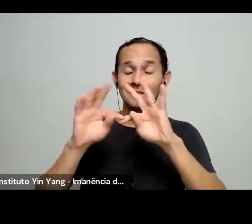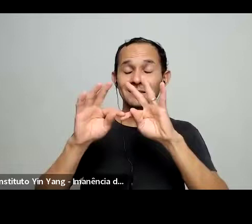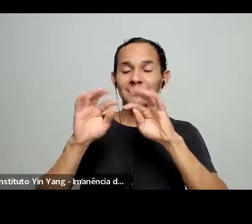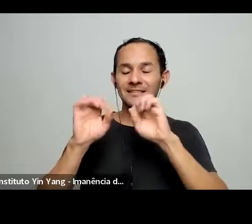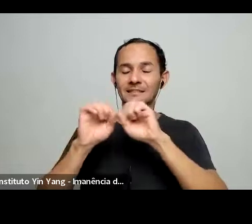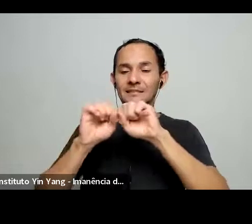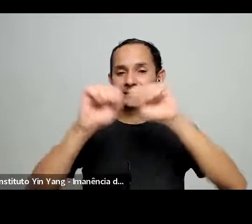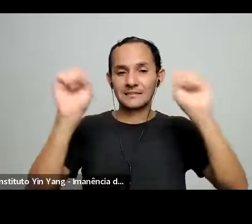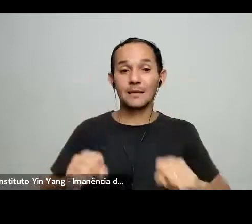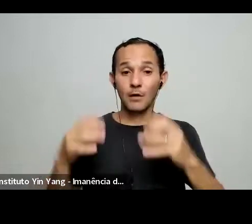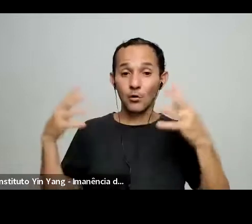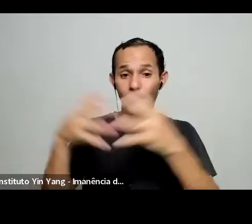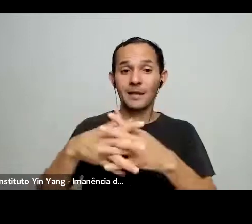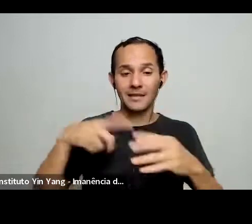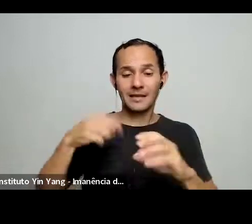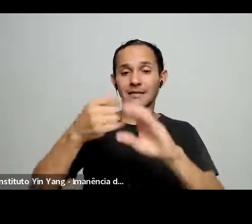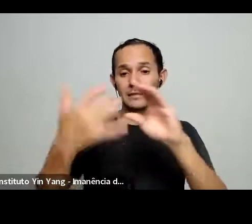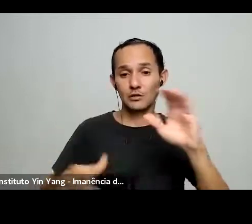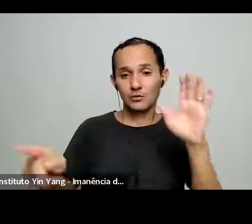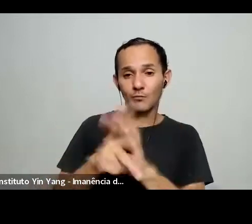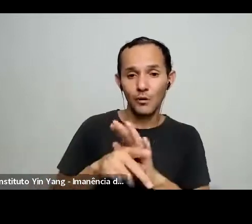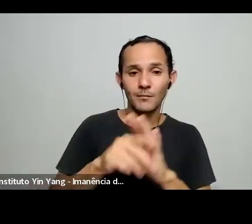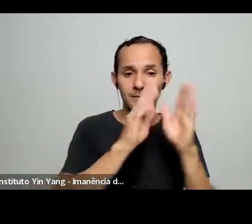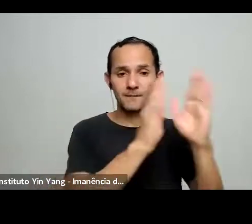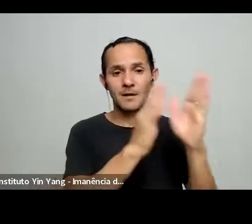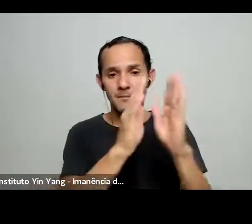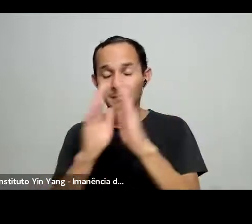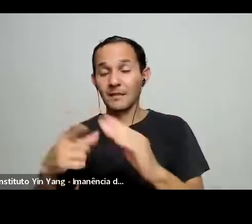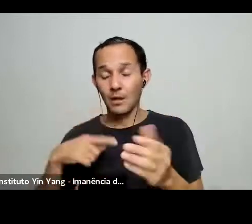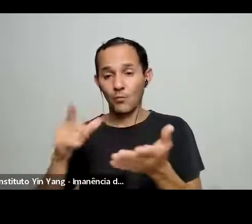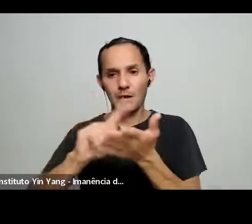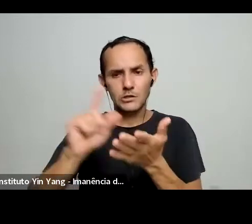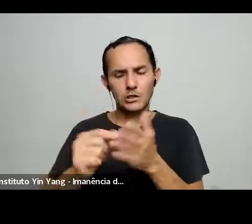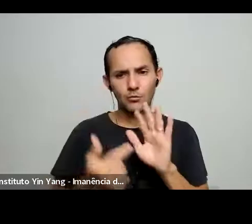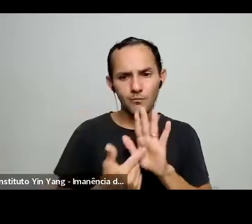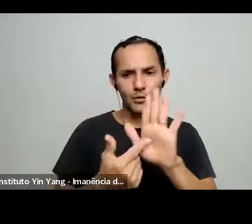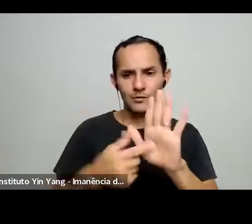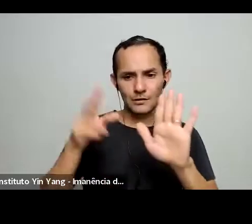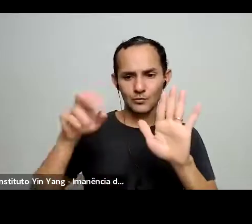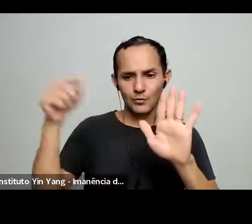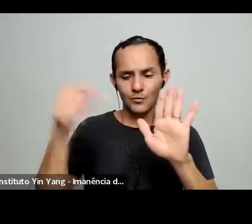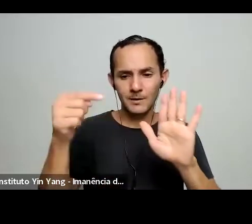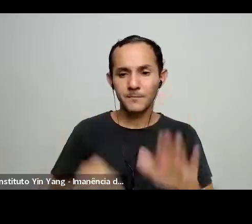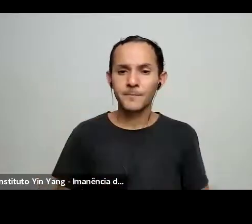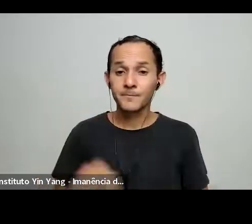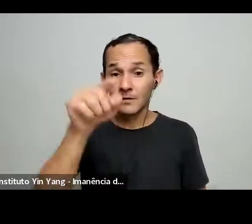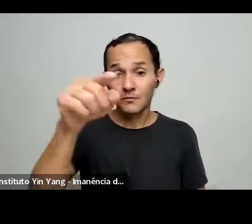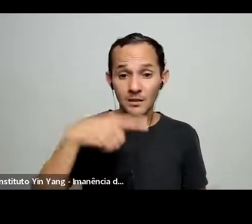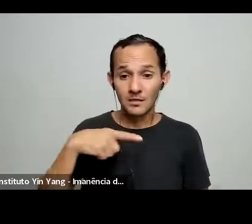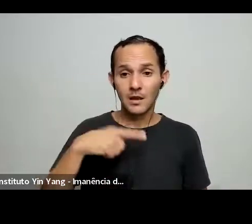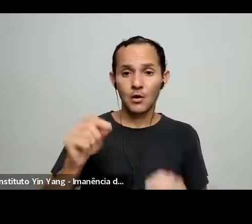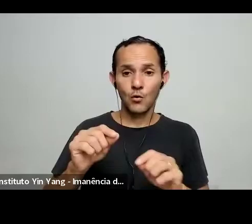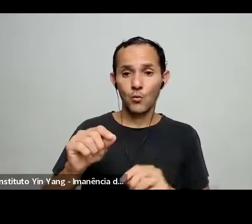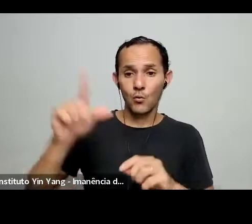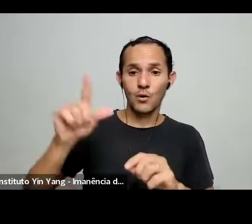próprias características, a gente tem várias racionalidades, aqui é um artigo que mostra um pouco dessas racionalidades, e você tem ali um aumento